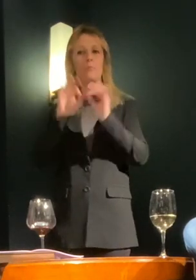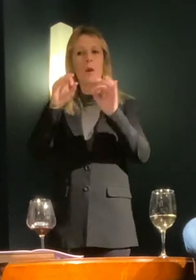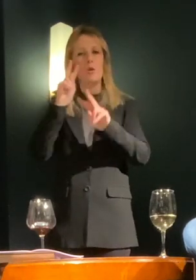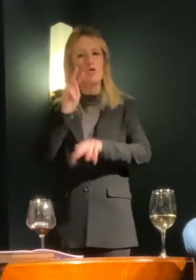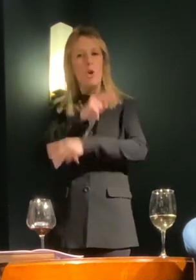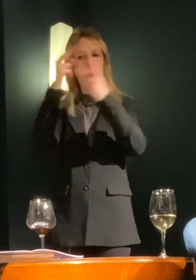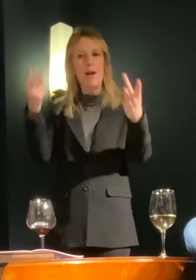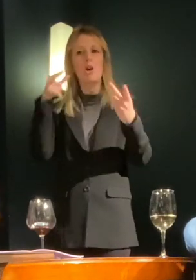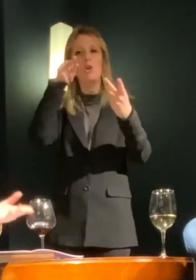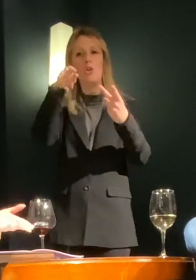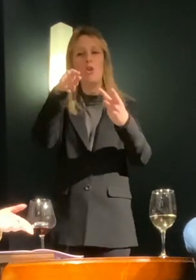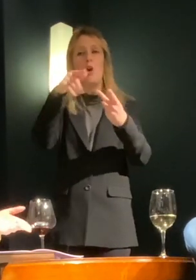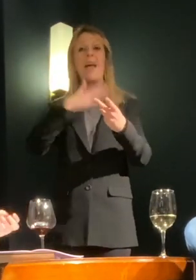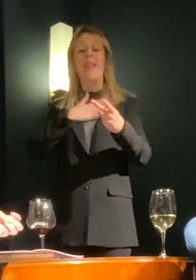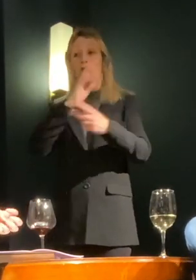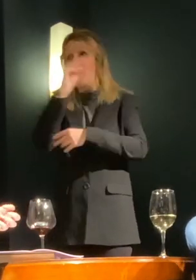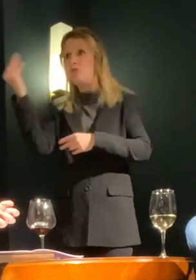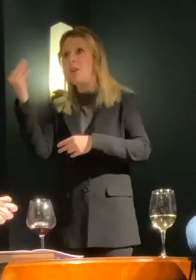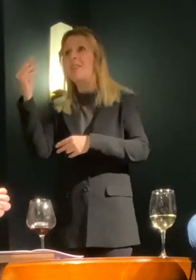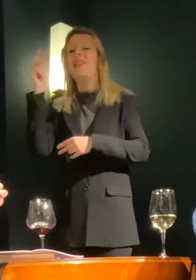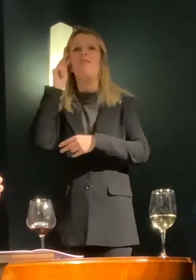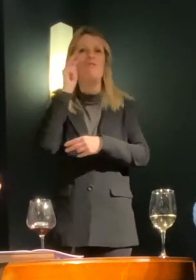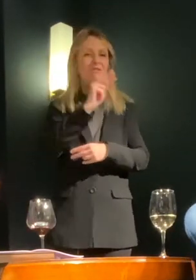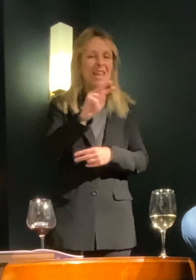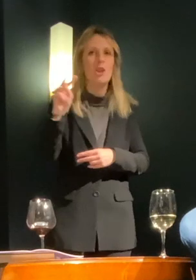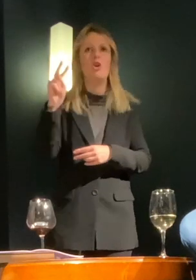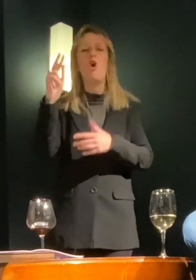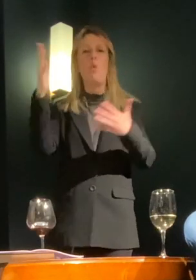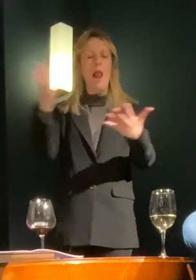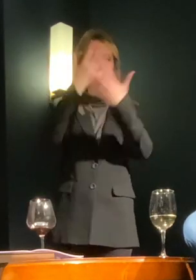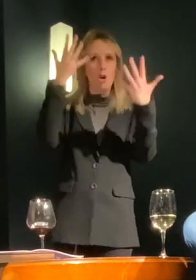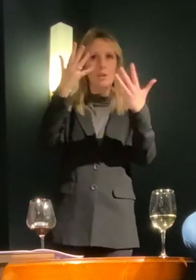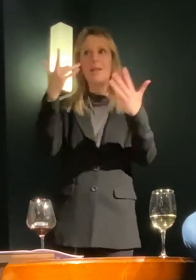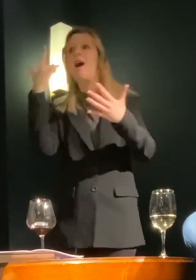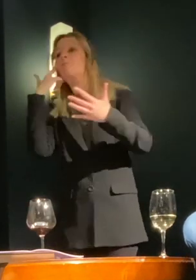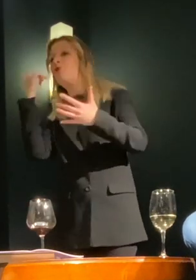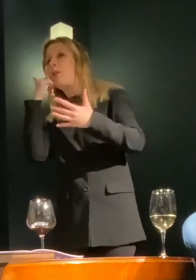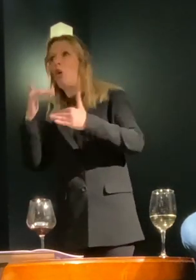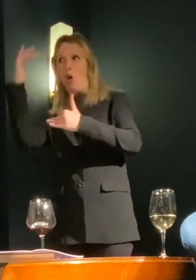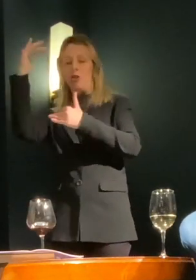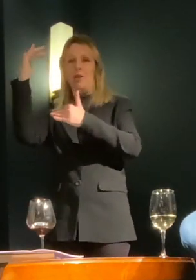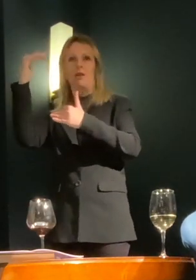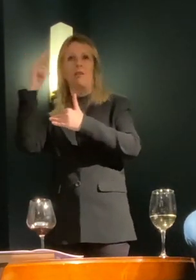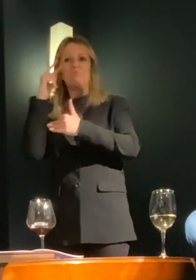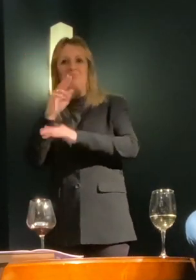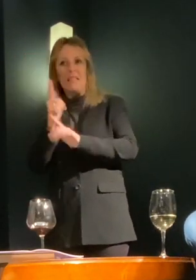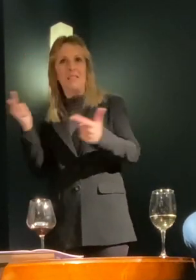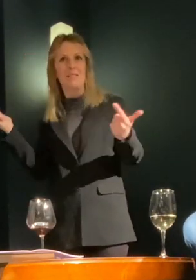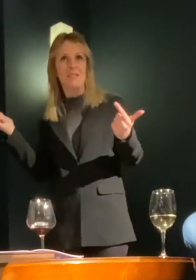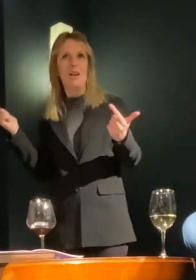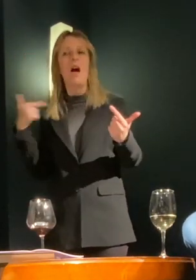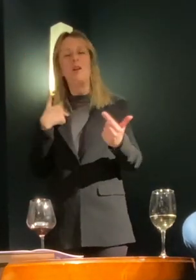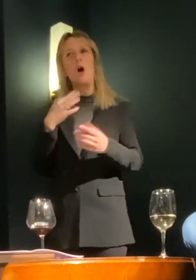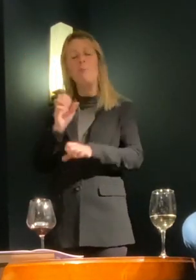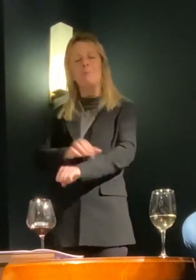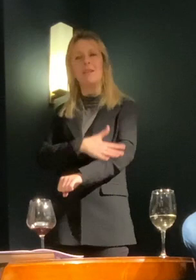vedono alcune cose e gli adulti ne vedono altre. E ci sono due casi che veramente mi vengono sempre riportati e che mi fanno abbastanza